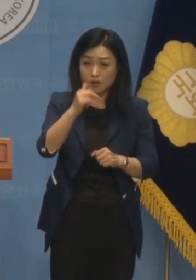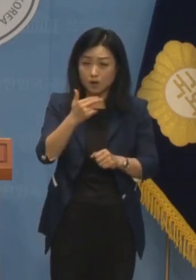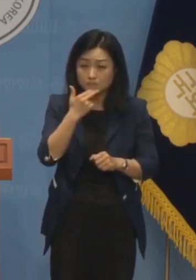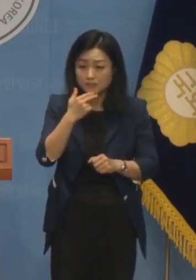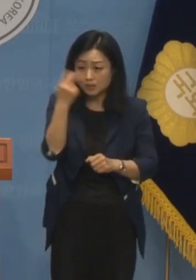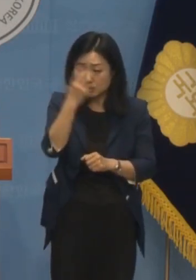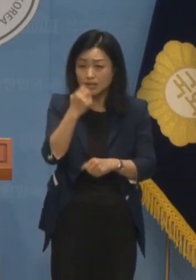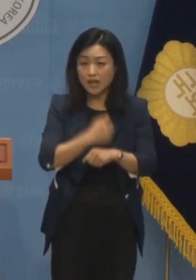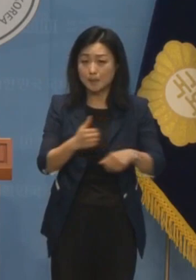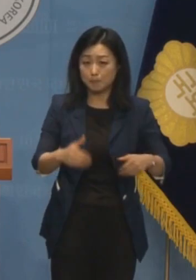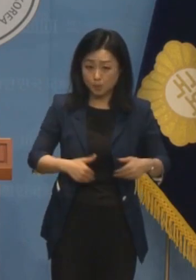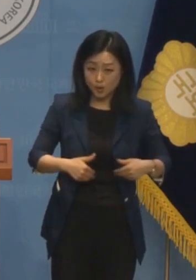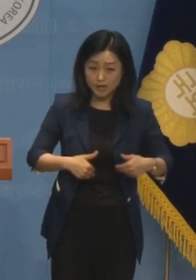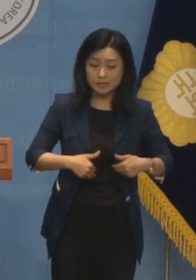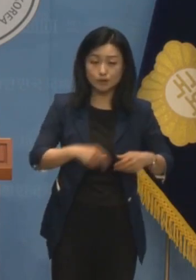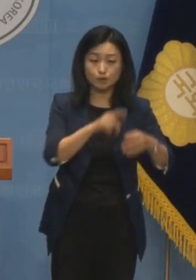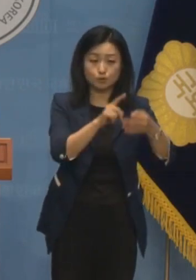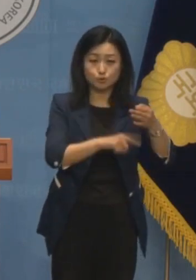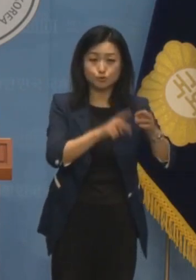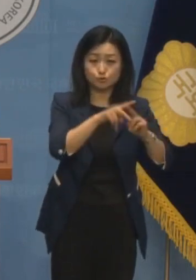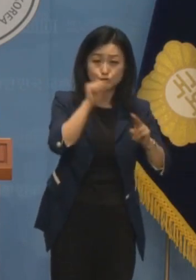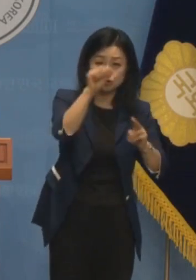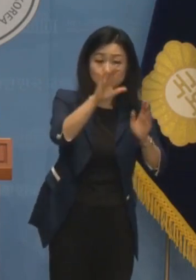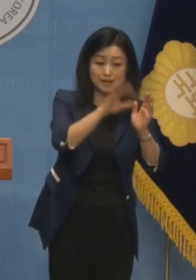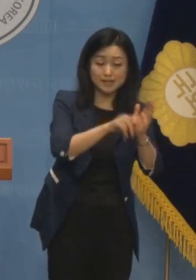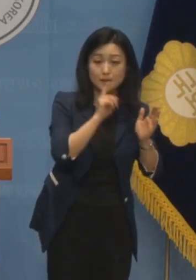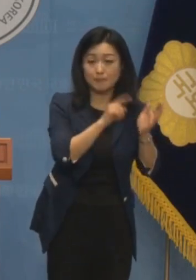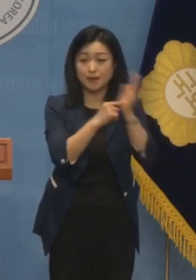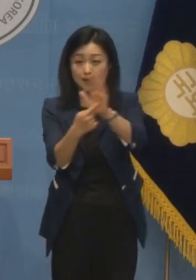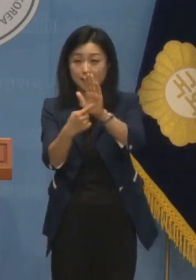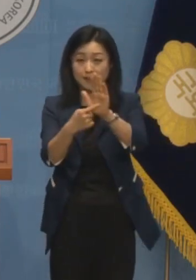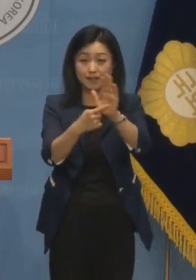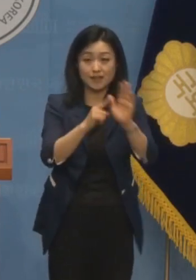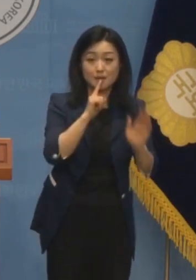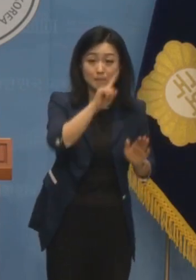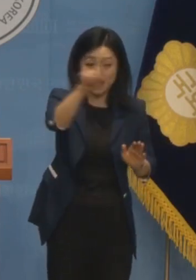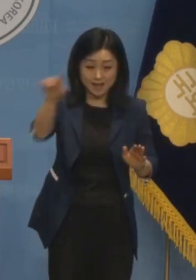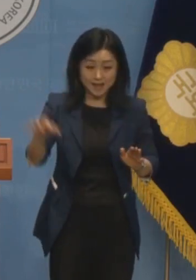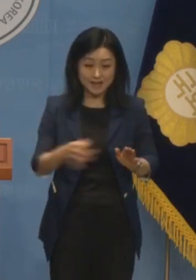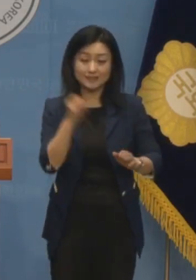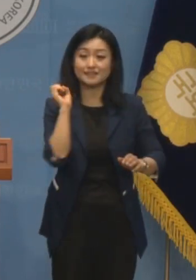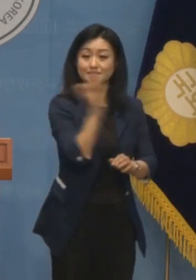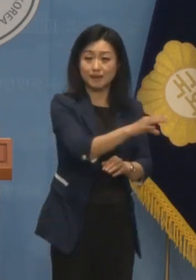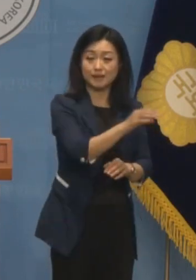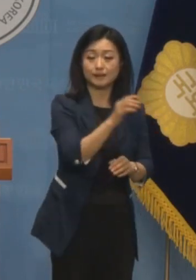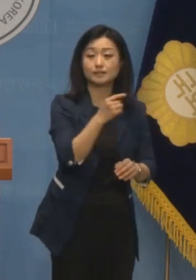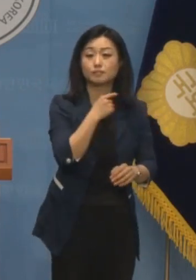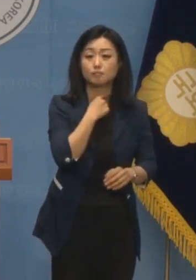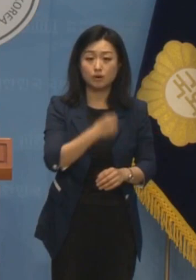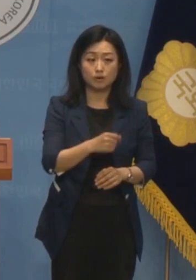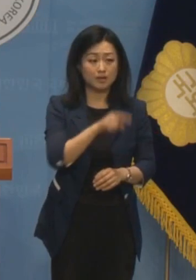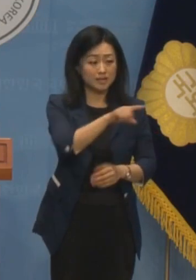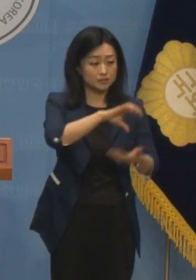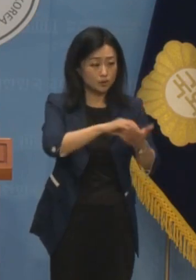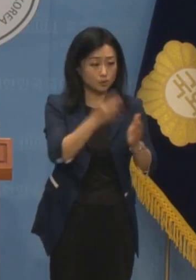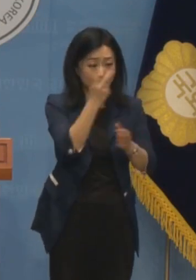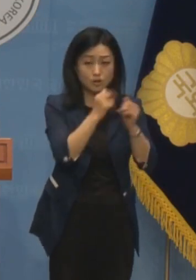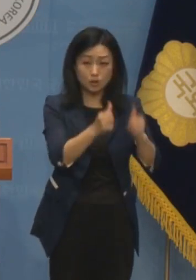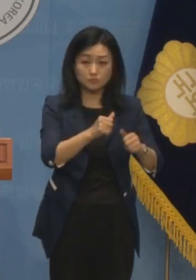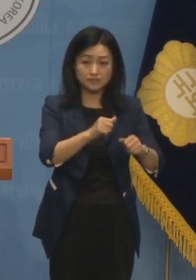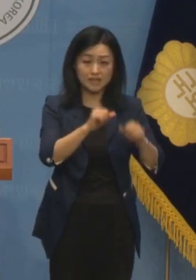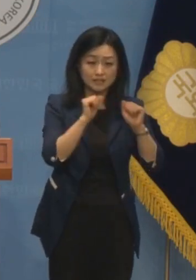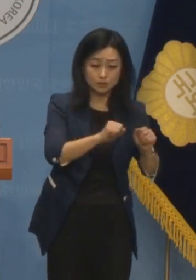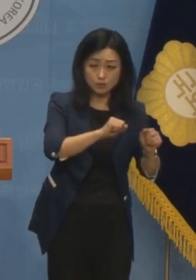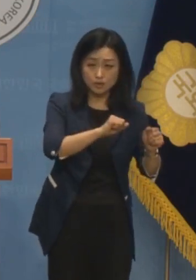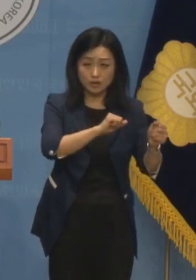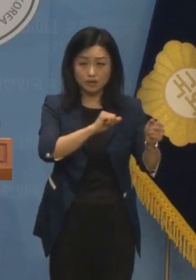했습니다. 윤석열 대통령께 그대로 돌려드립니다. 이 정도면 검찰의